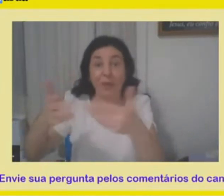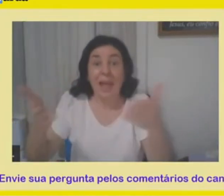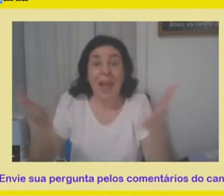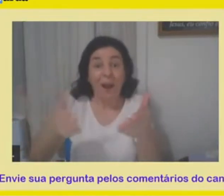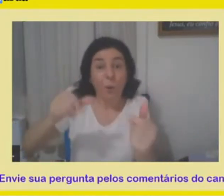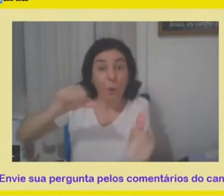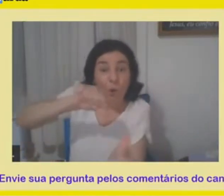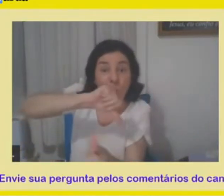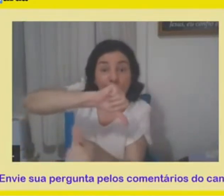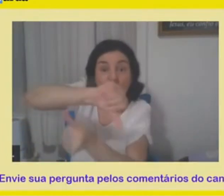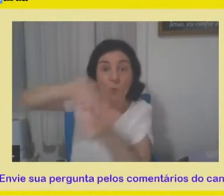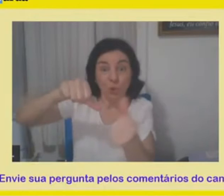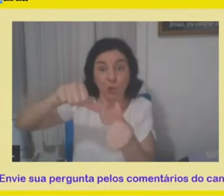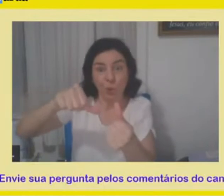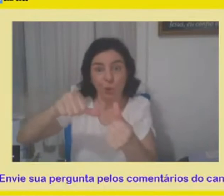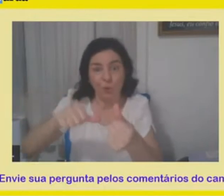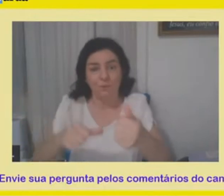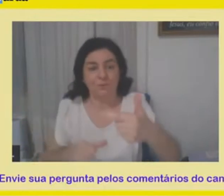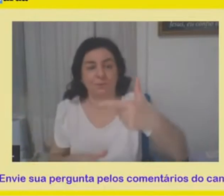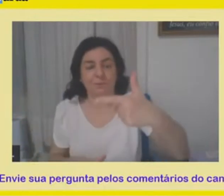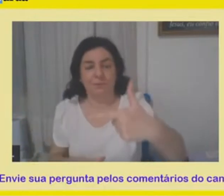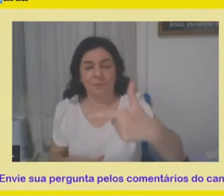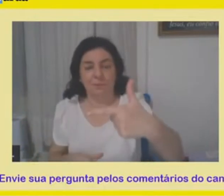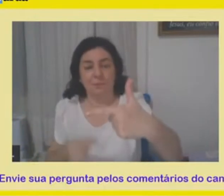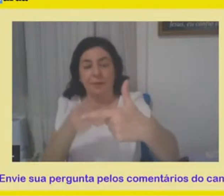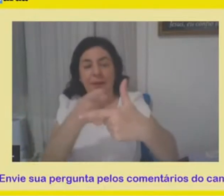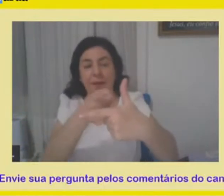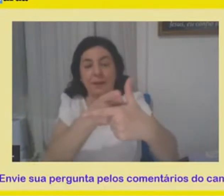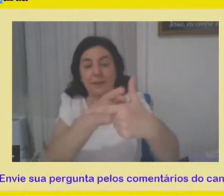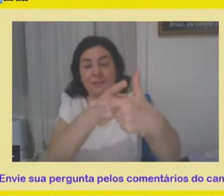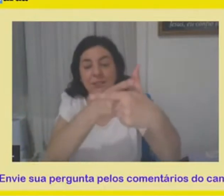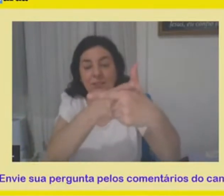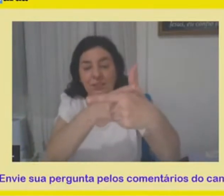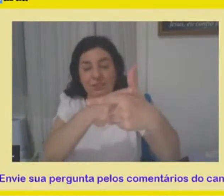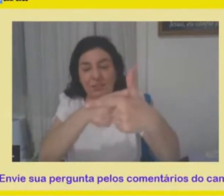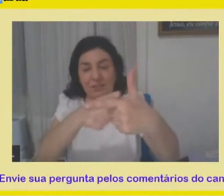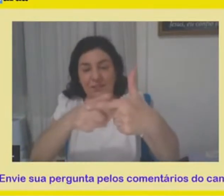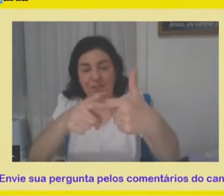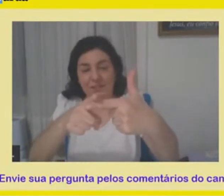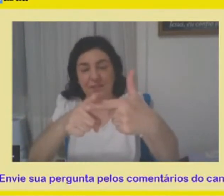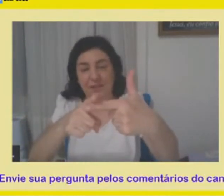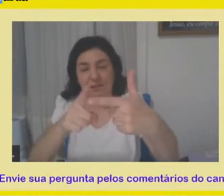vezes e dividir. Agora mudou o sinal, é assim, ó.